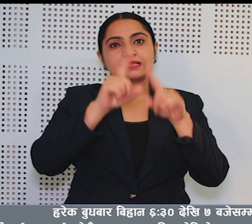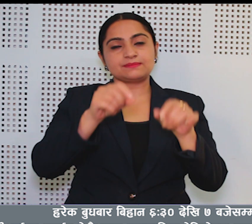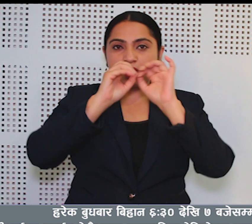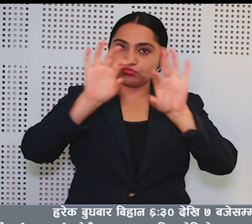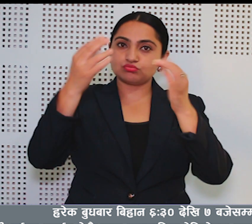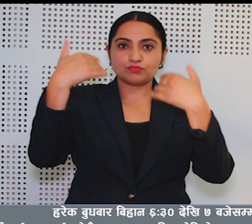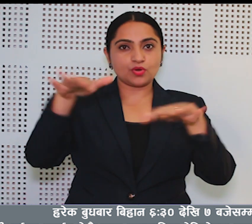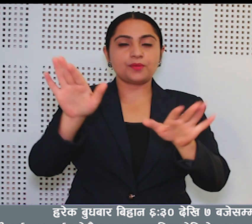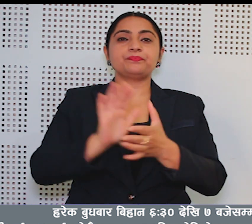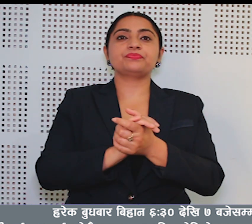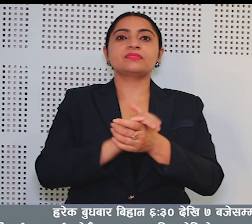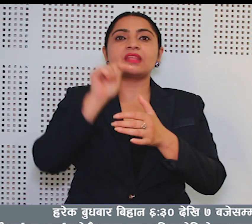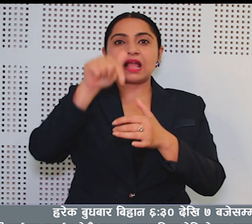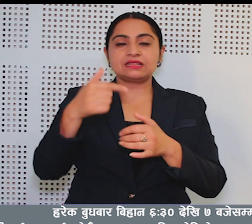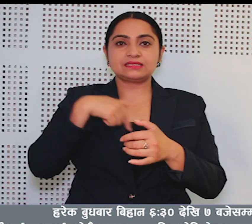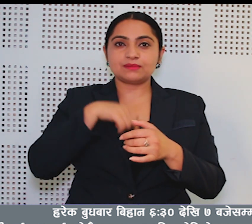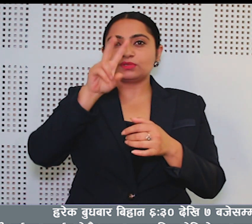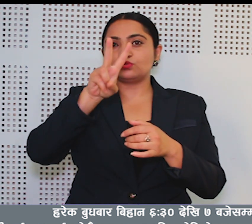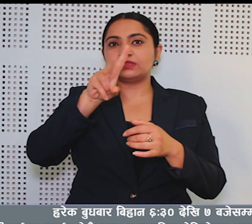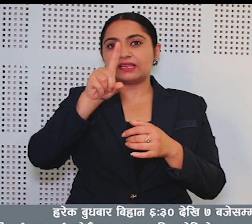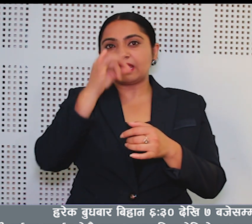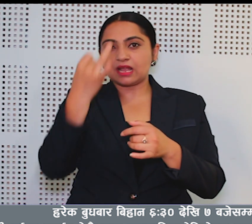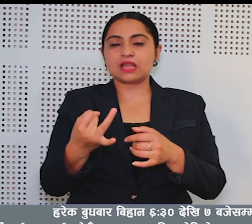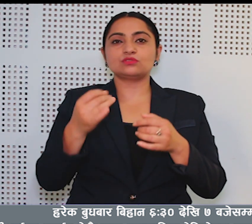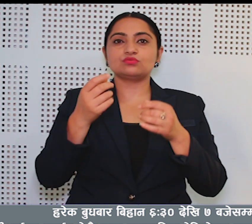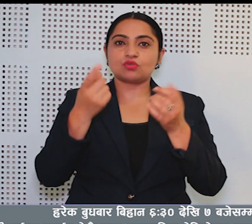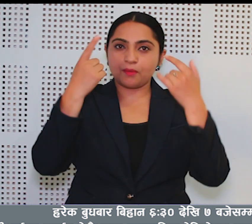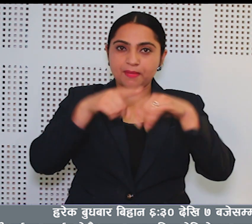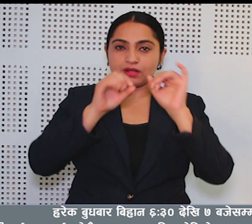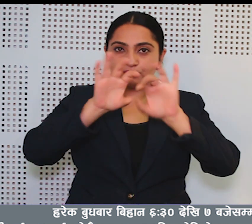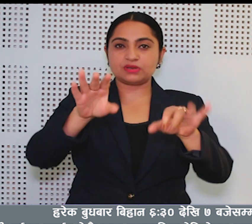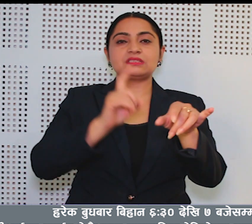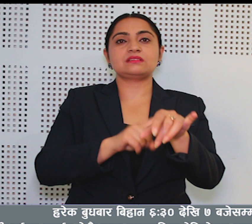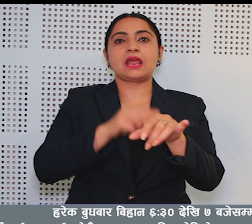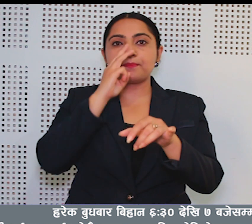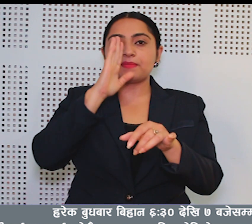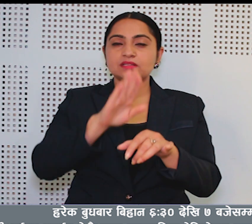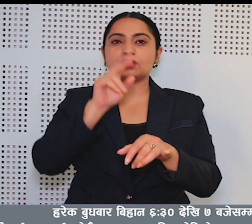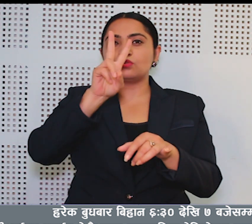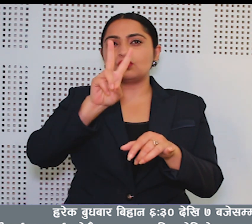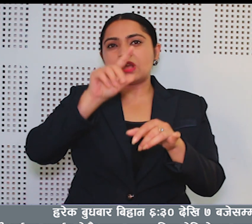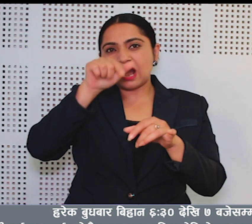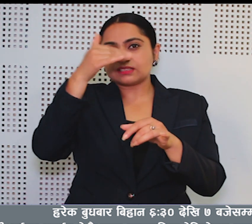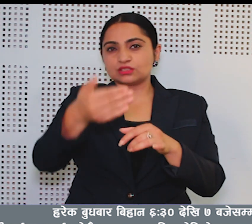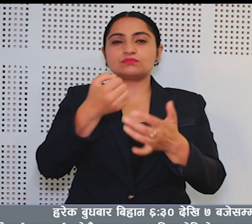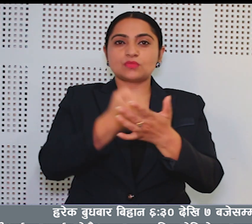भइसकेको छ भने आज हामी 21औं भाग प्रसारणको क्रममा छौं। 21औं भागसम्म आइपुग्दा हामीले साझा पहलको